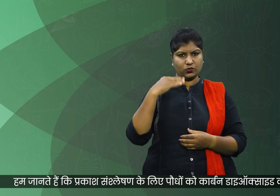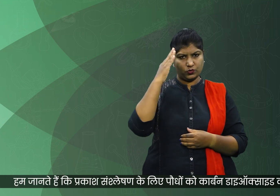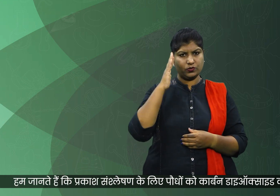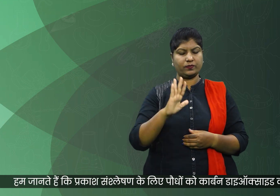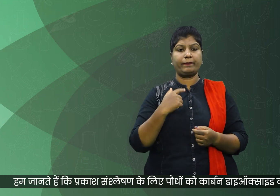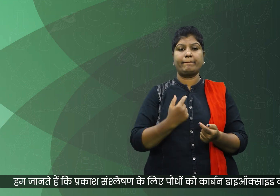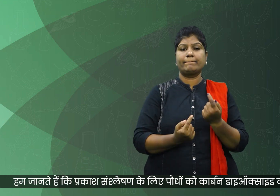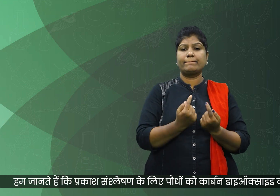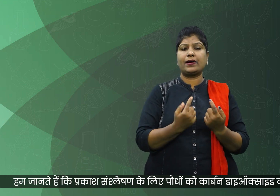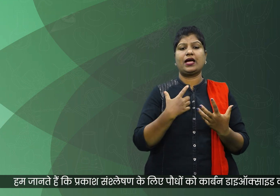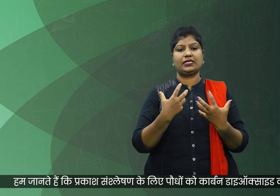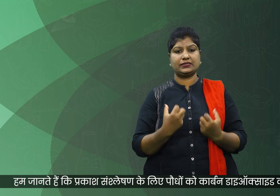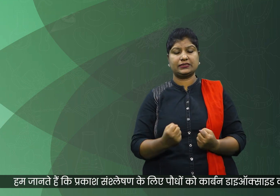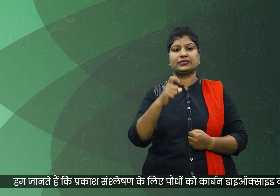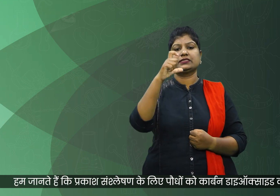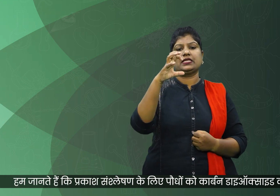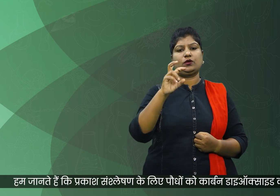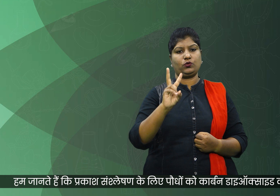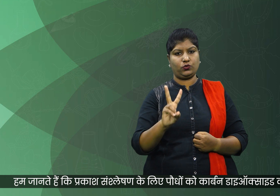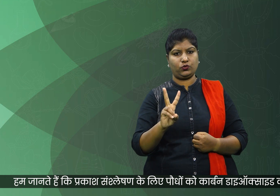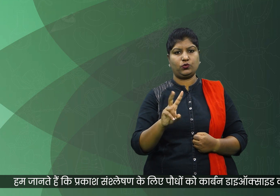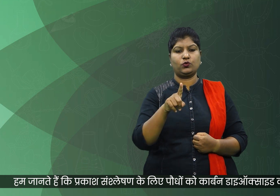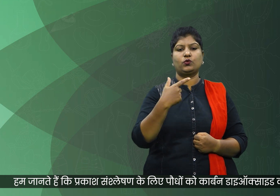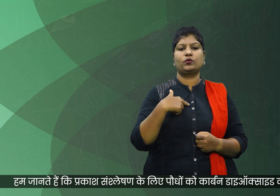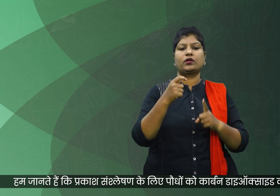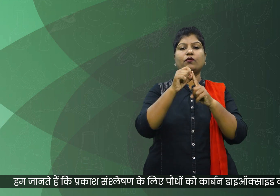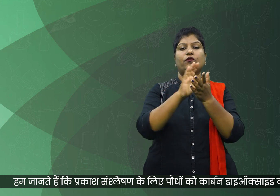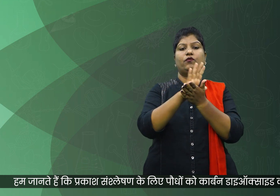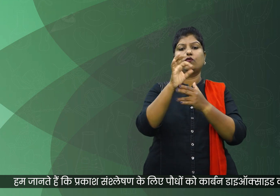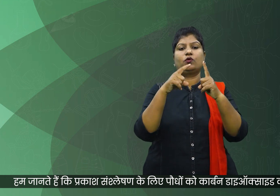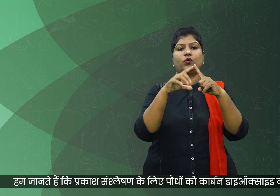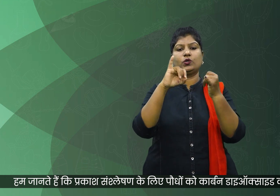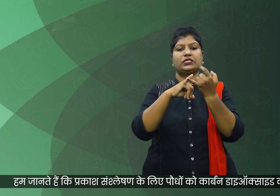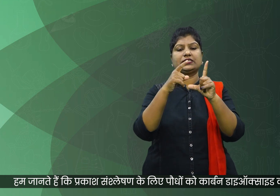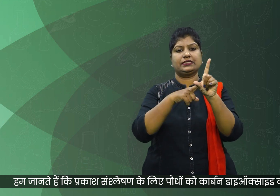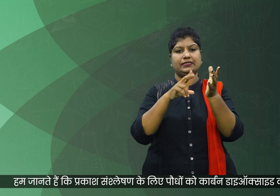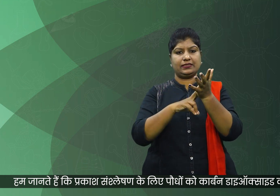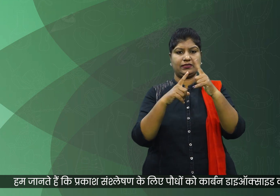संसलेशन के लिए पोधो को कार्बन डाय ओक्साइड की अवशक्ता होती है।